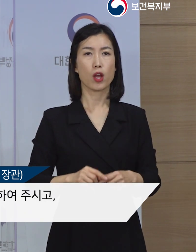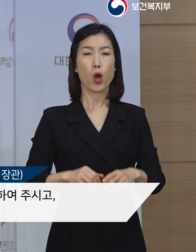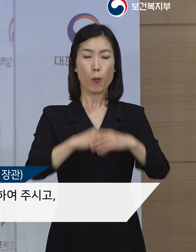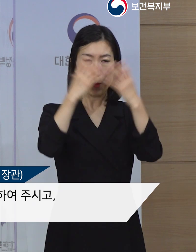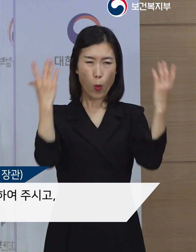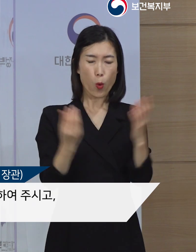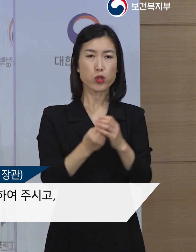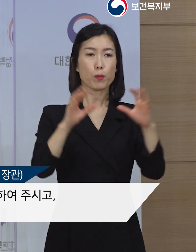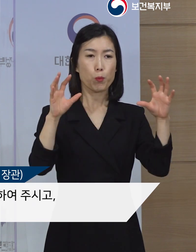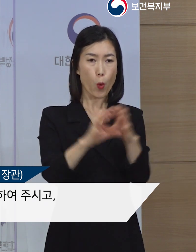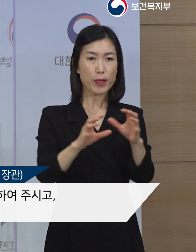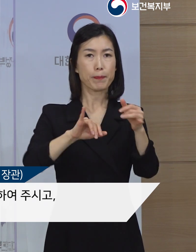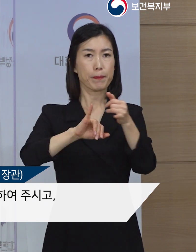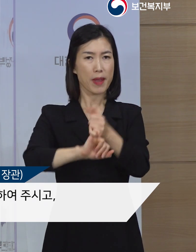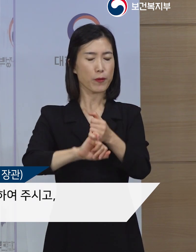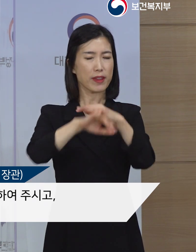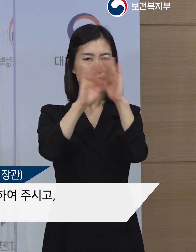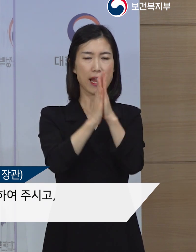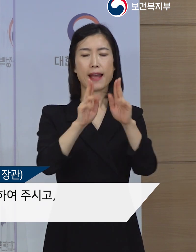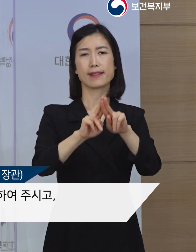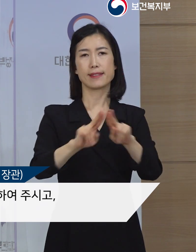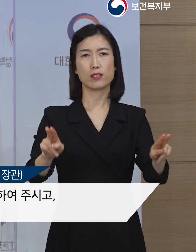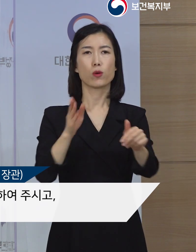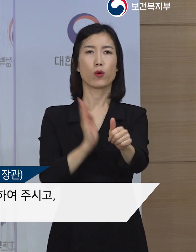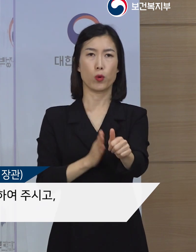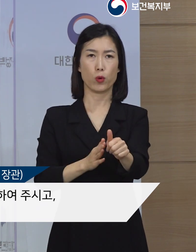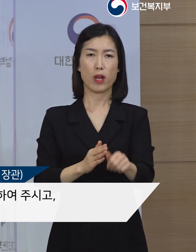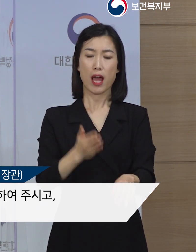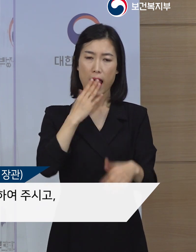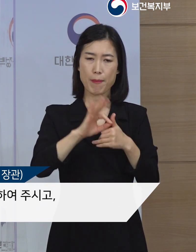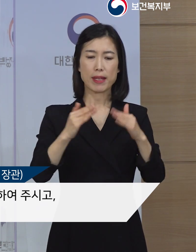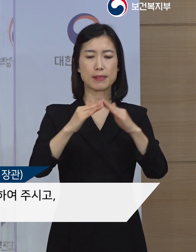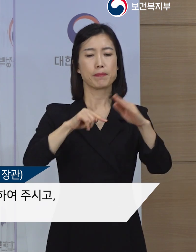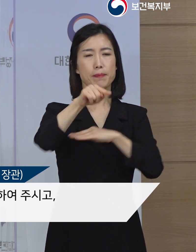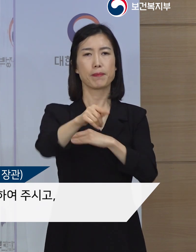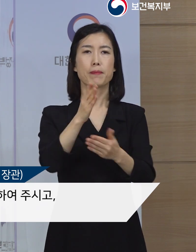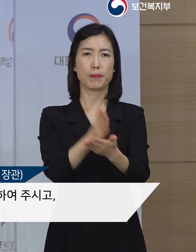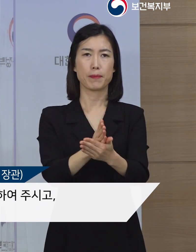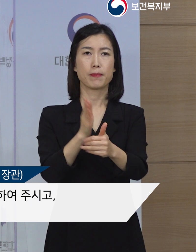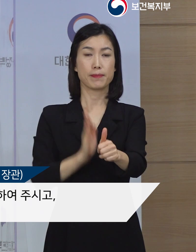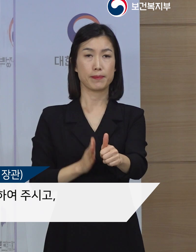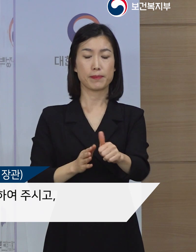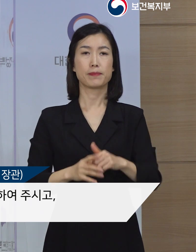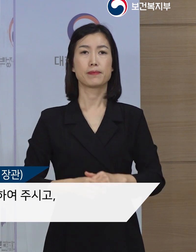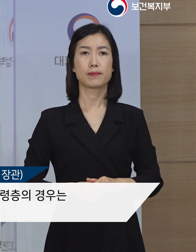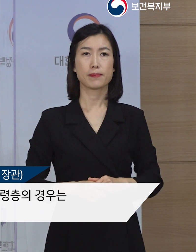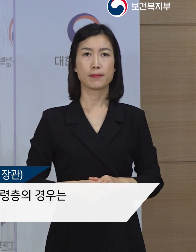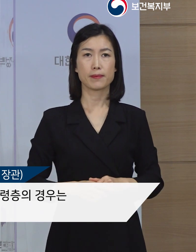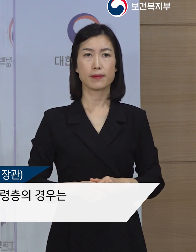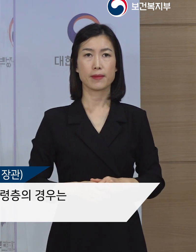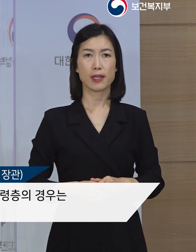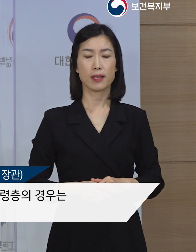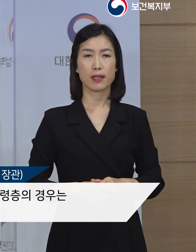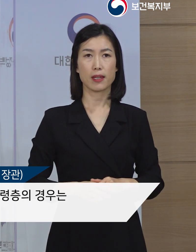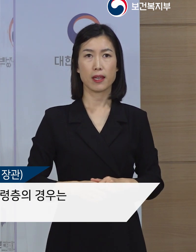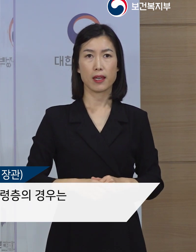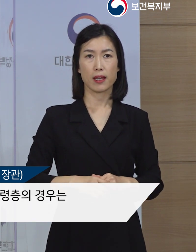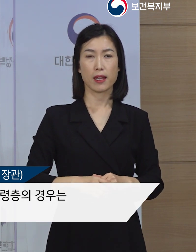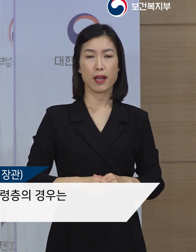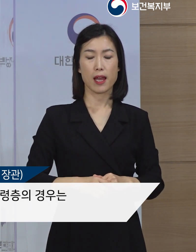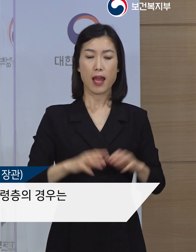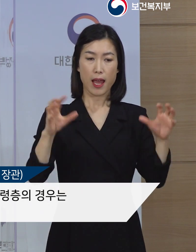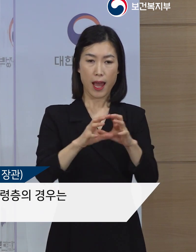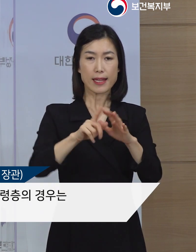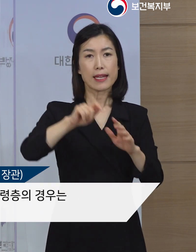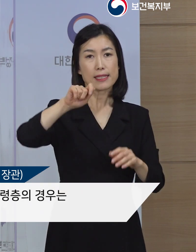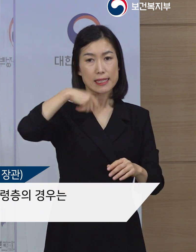모든 모임과 약속은 취소하여 주시고 가급적 외출을 삼가해 주시기 바랍니다. 식사가 수반되는